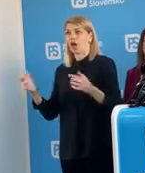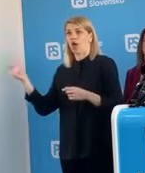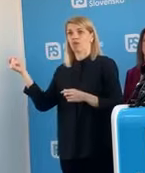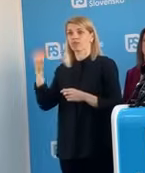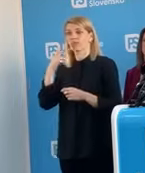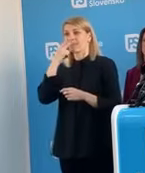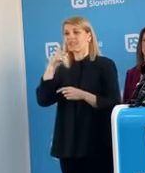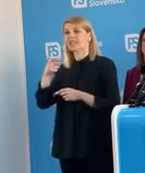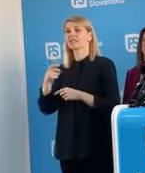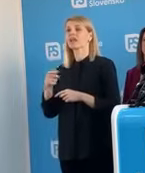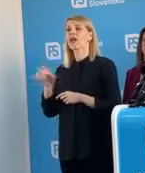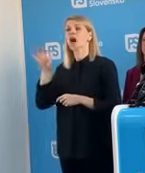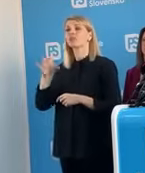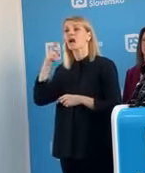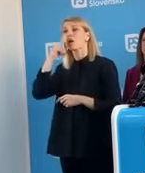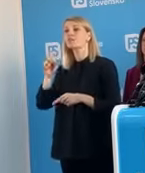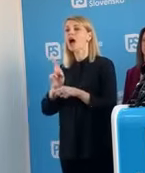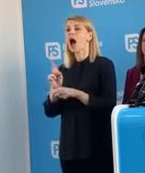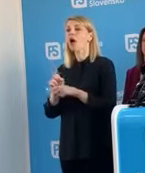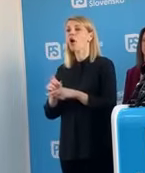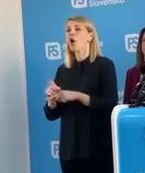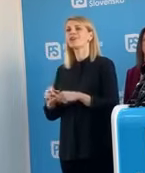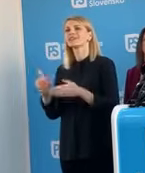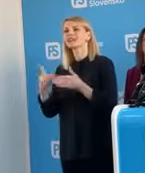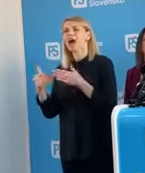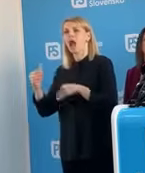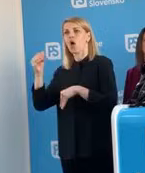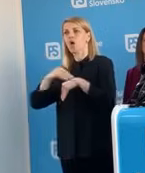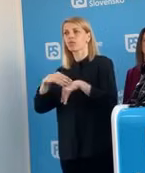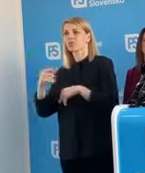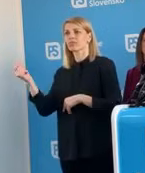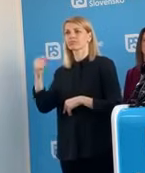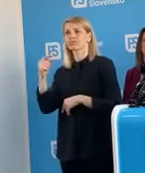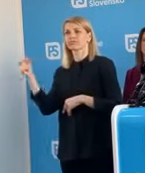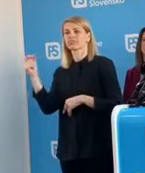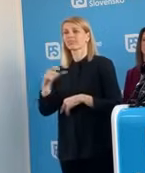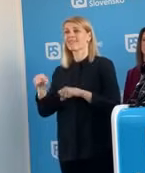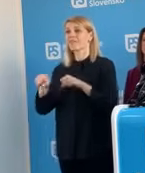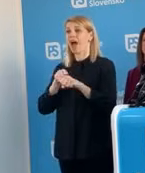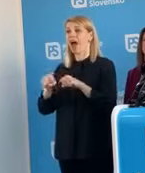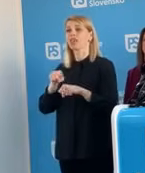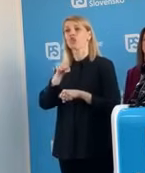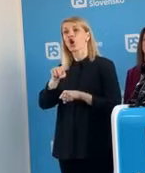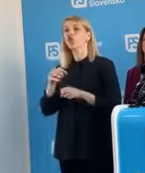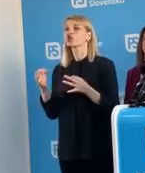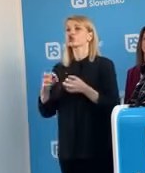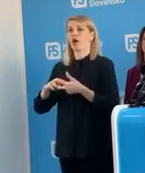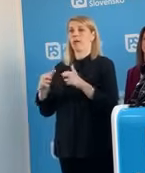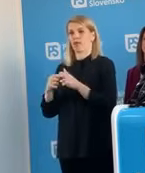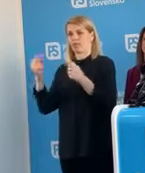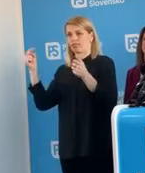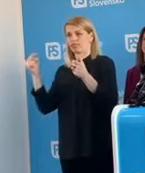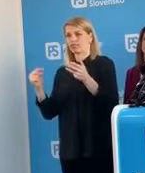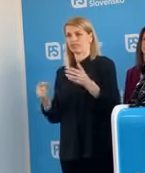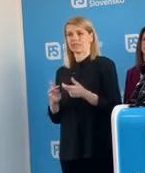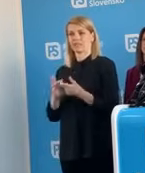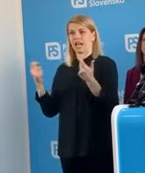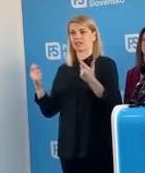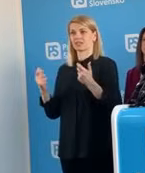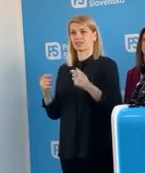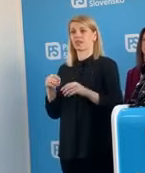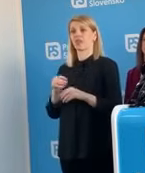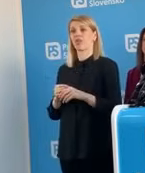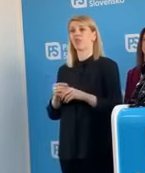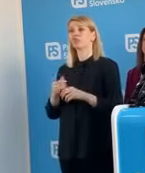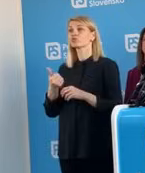videli kontinuálnu snahu Európskej komisie upozorňovať vládu na to, že toto je problém. V podstate od prvého momentu, kedy vláda zverejnila